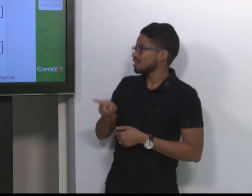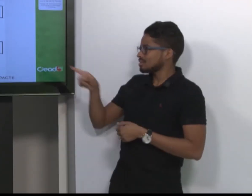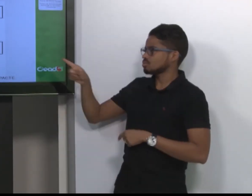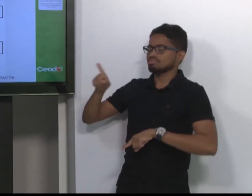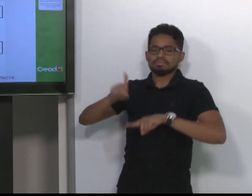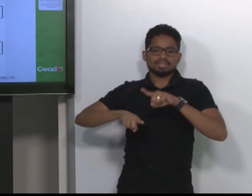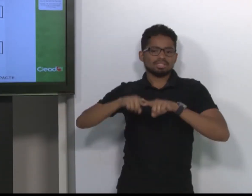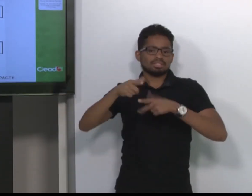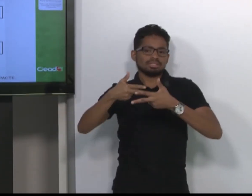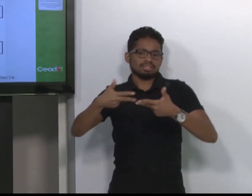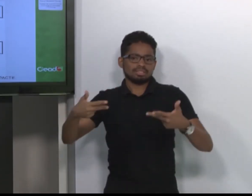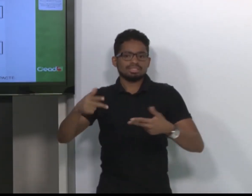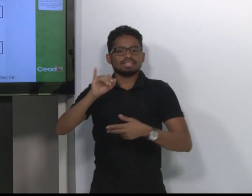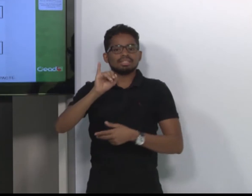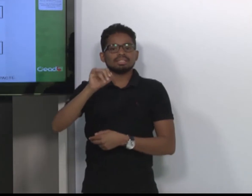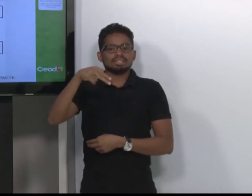do profissional intérprete.